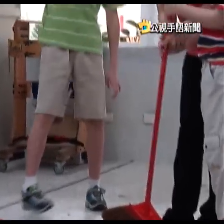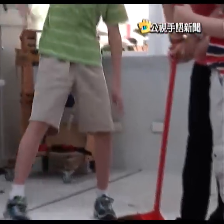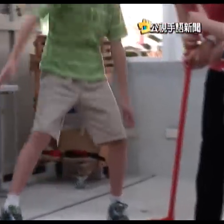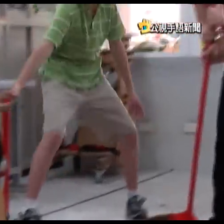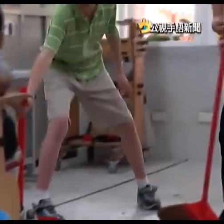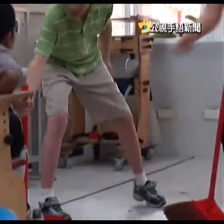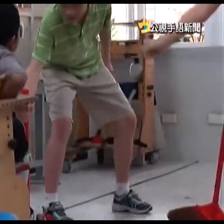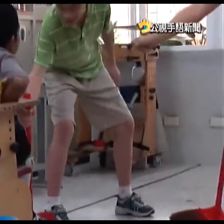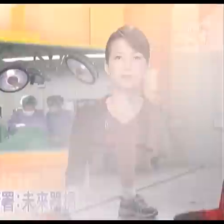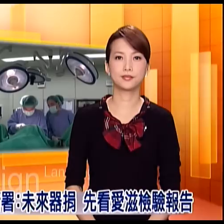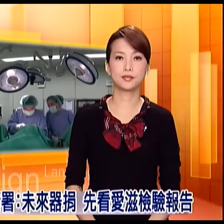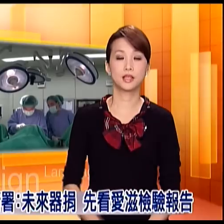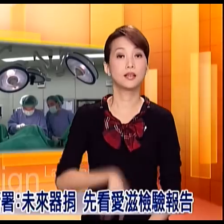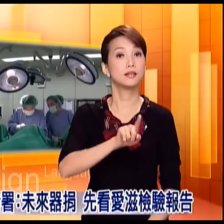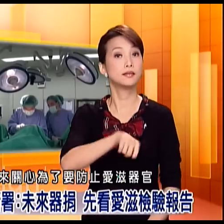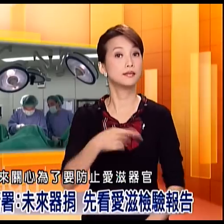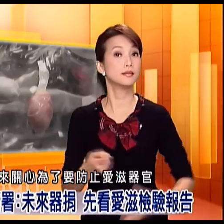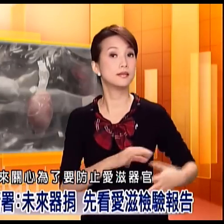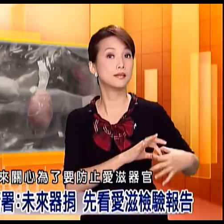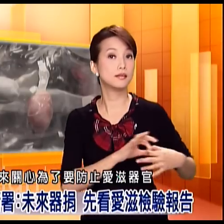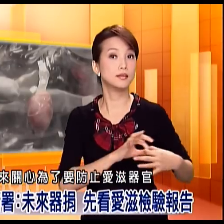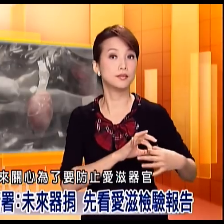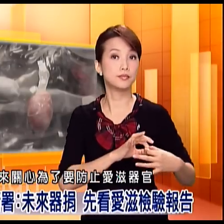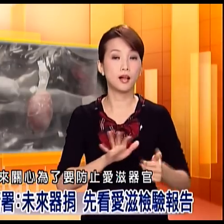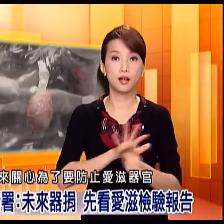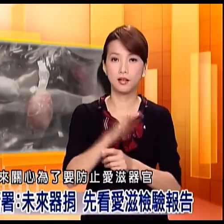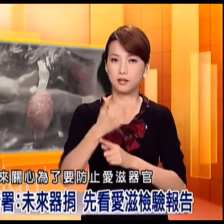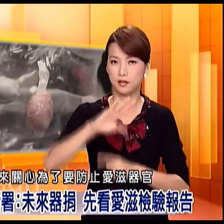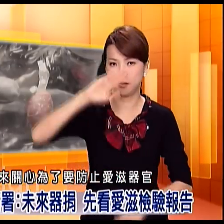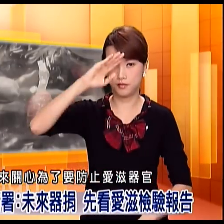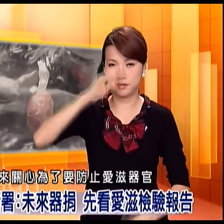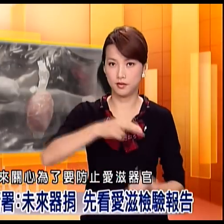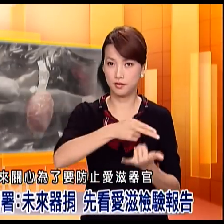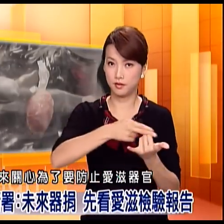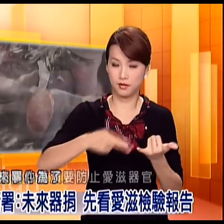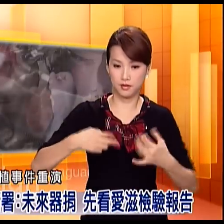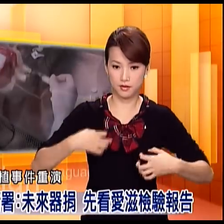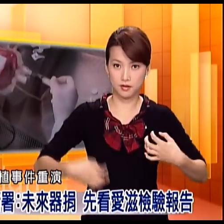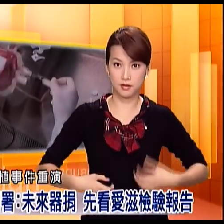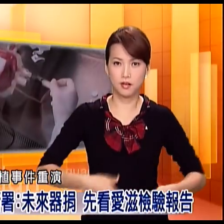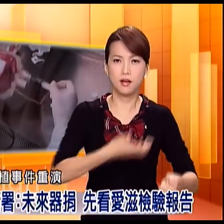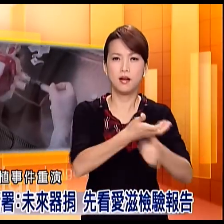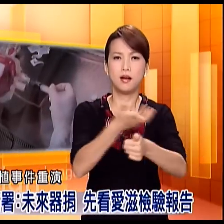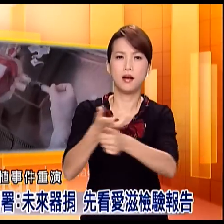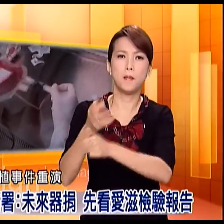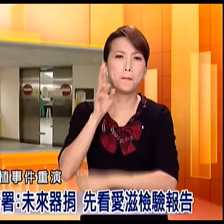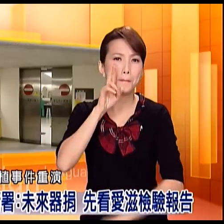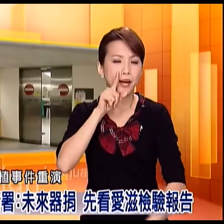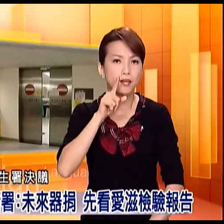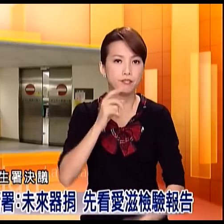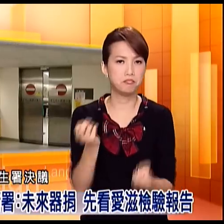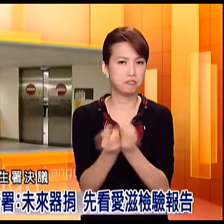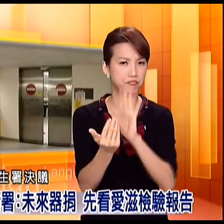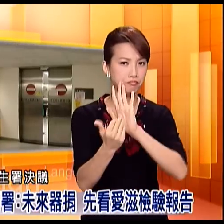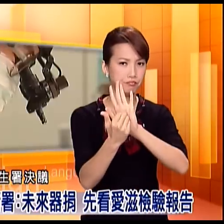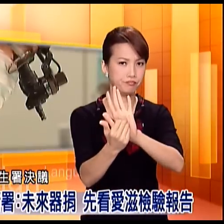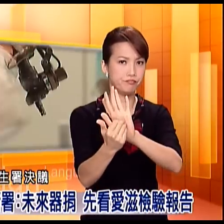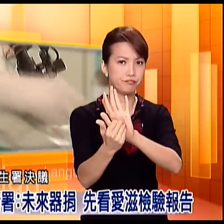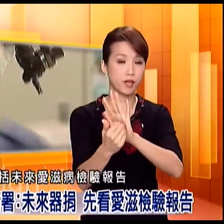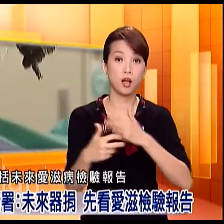道。 再来关心，为了要防止艾滋器官误植事件重演，卫生署决议包括以